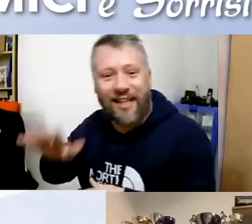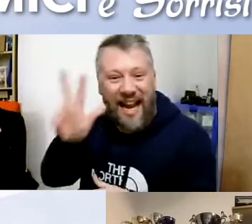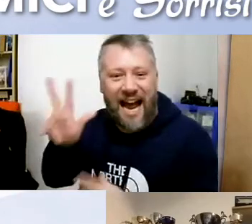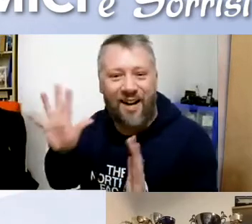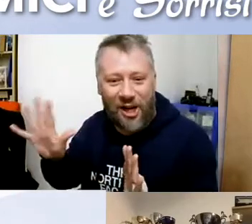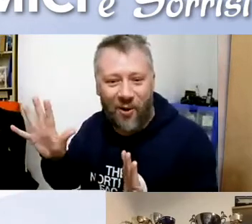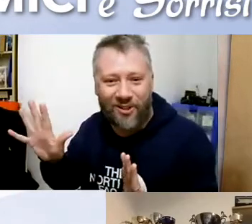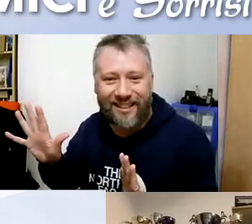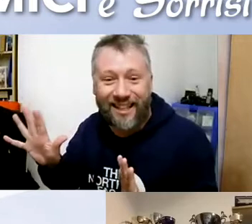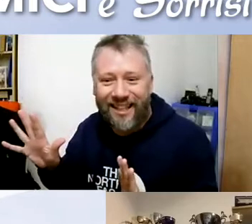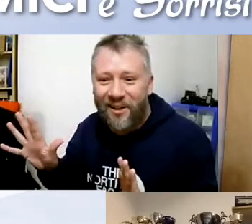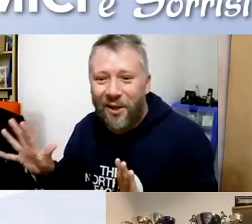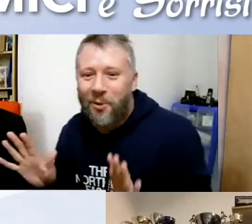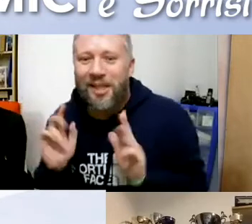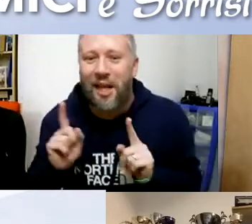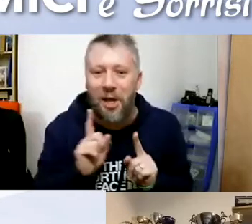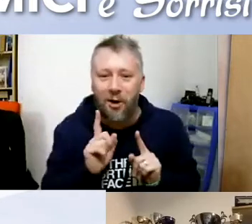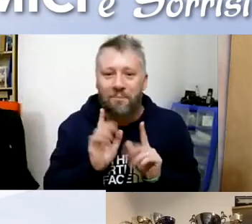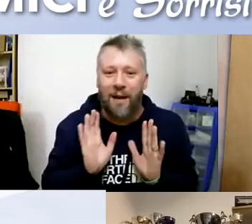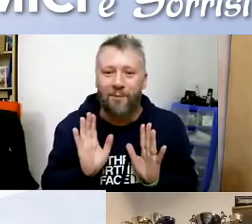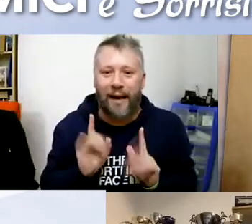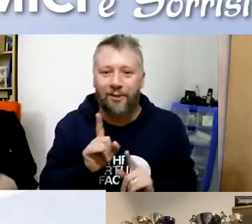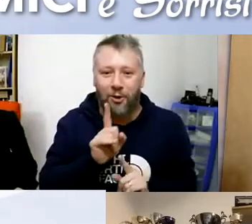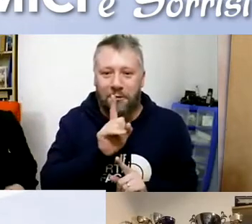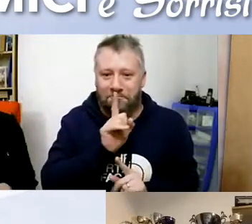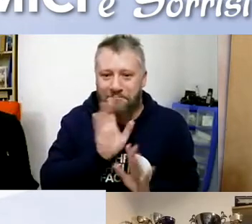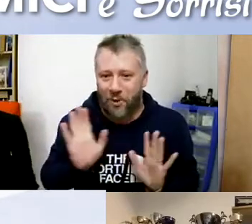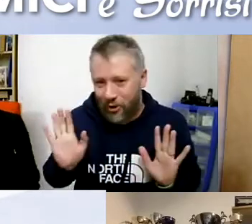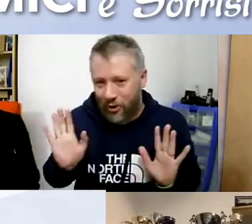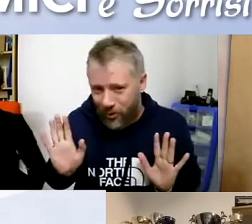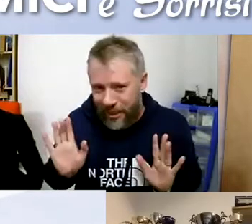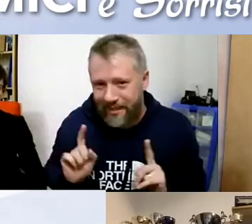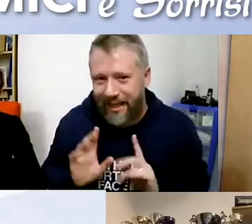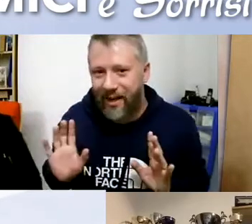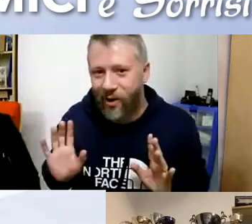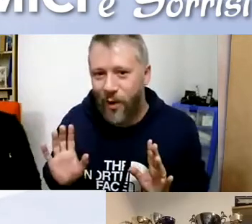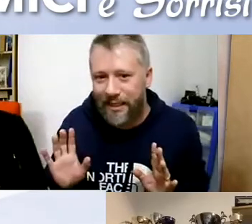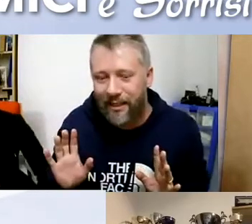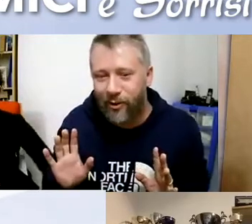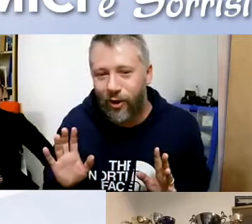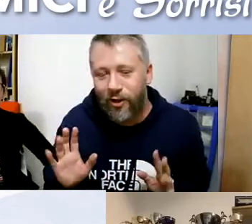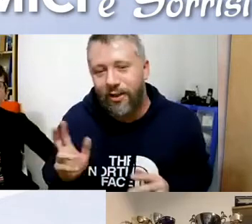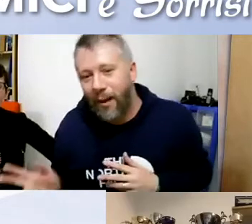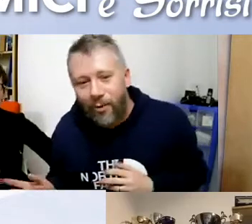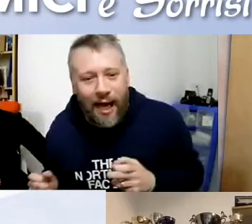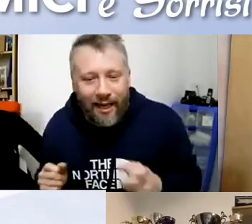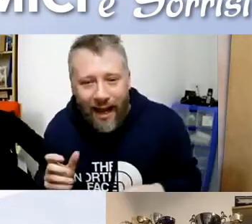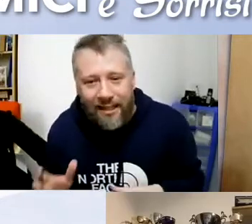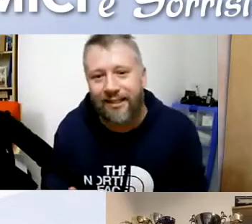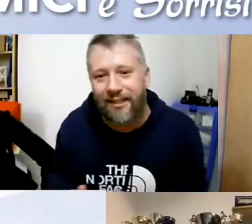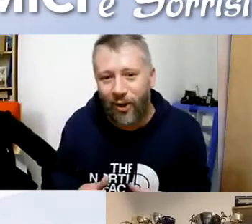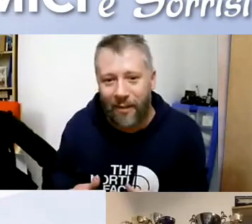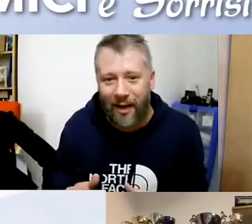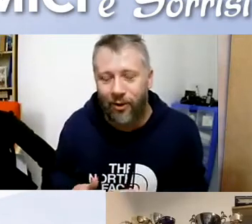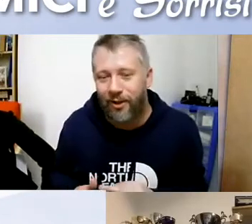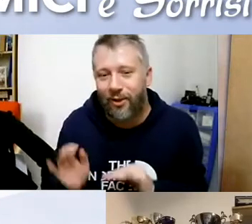in 3 nanosecondi. Quindi io non ho detto niente, ho guardato, amo, dai,